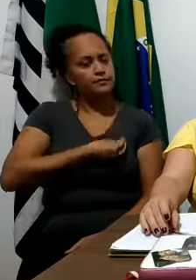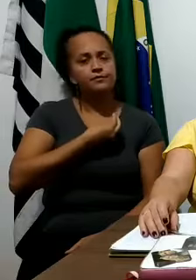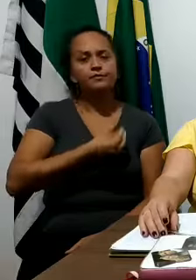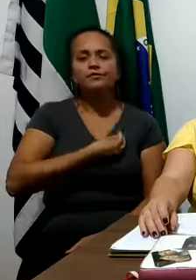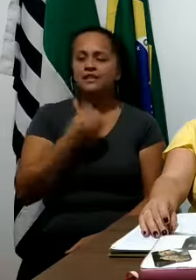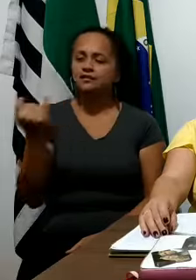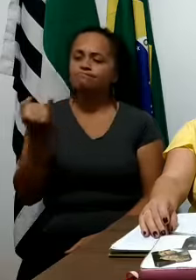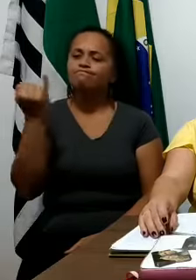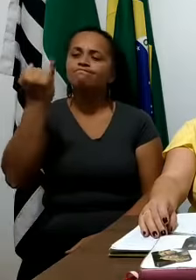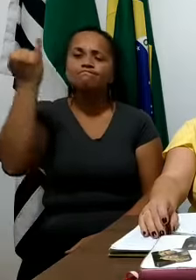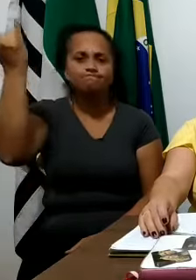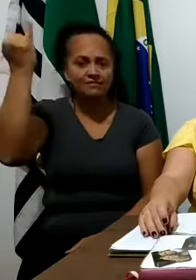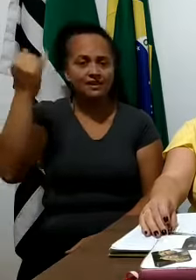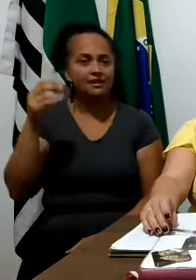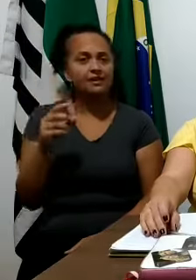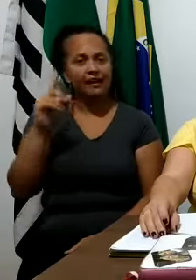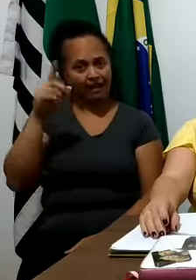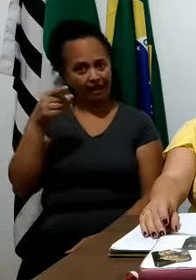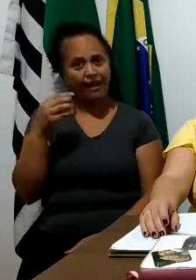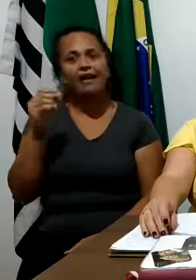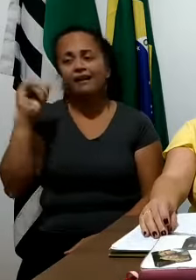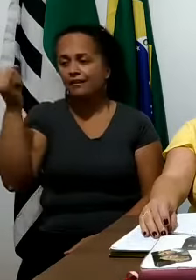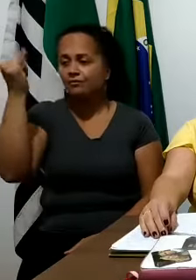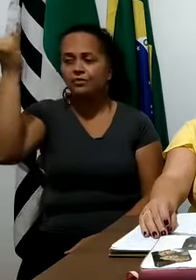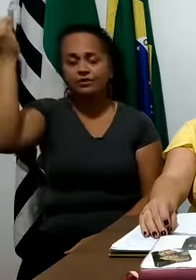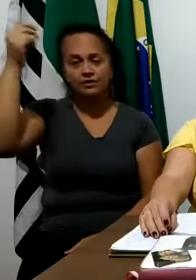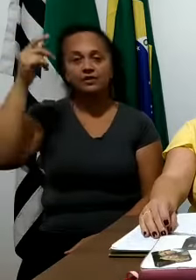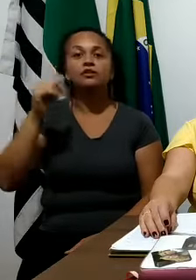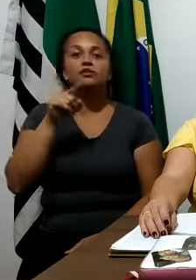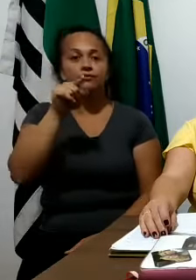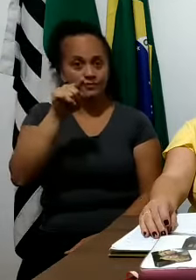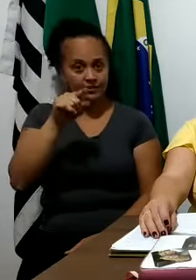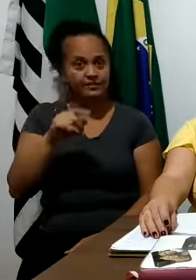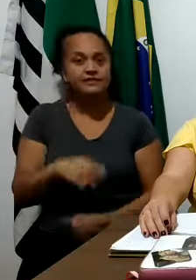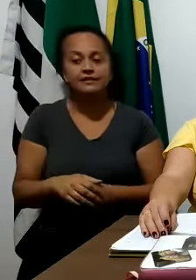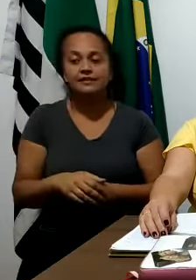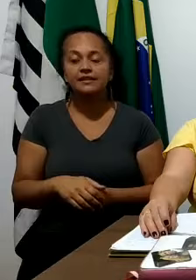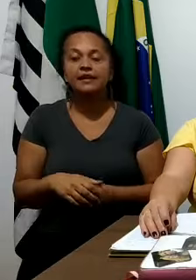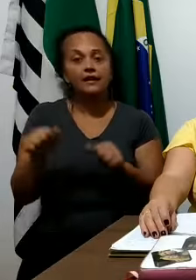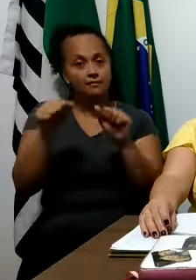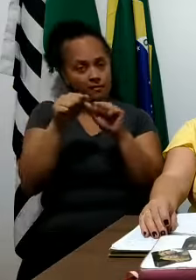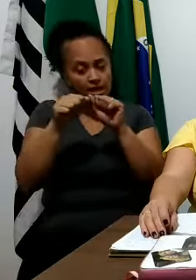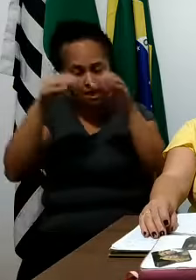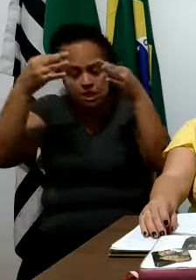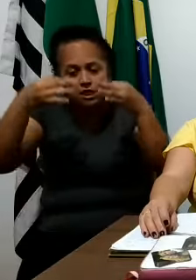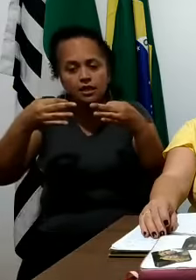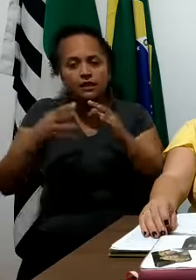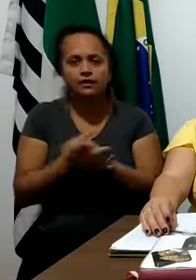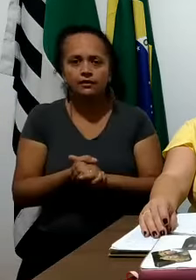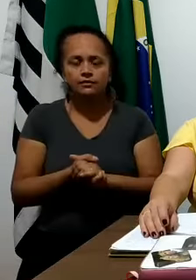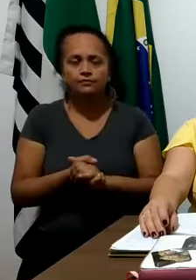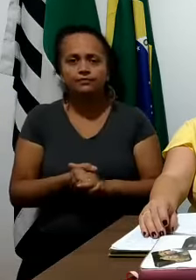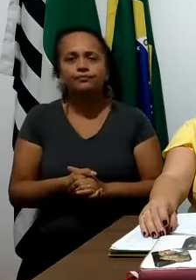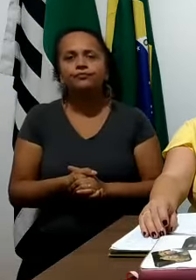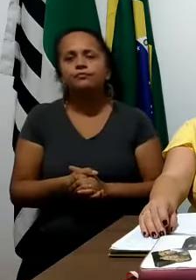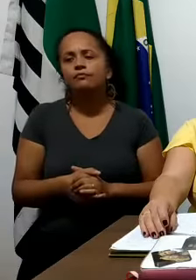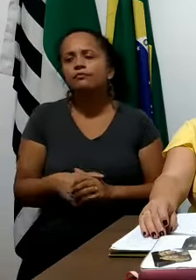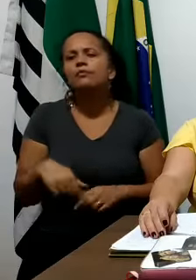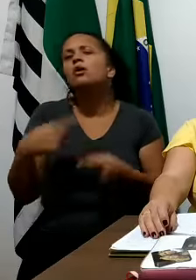um exemplo, né? Quem era o exemplo de José? O seu próprio pai, né? Por que José